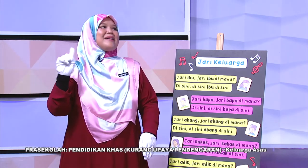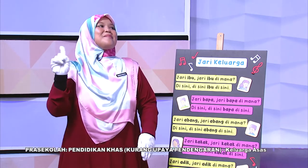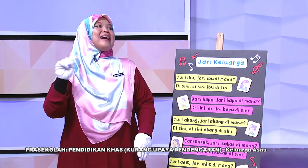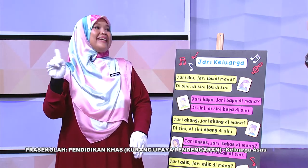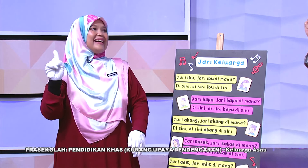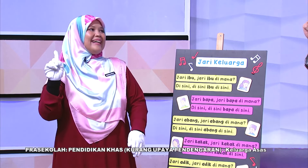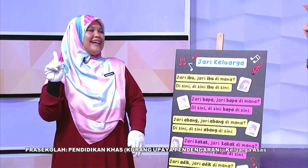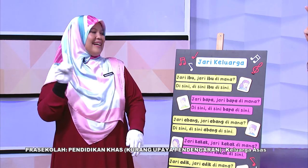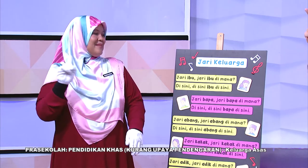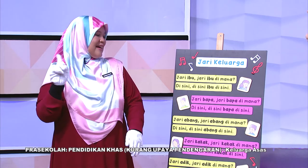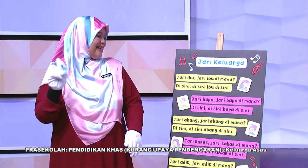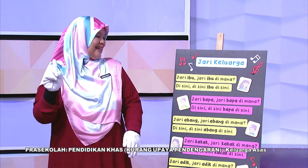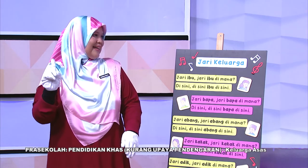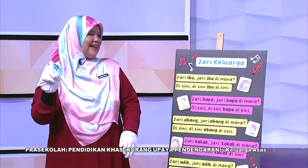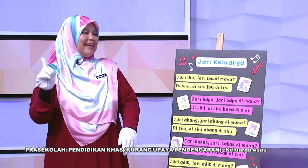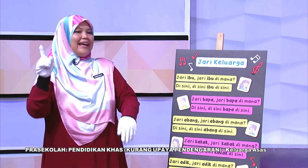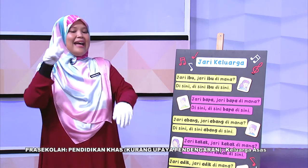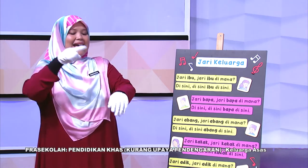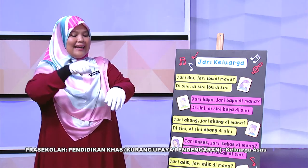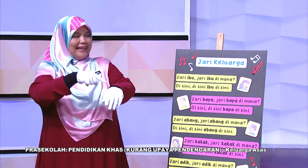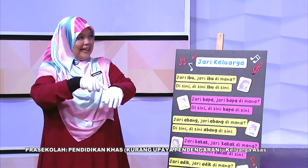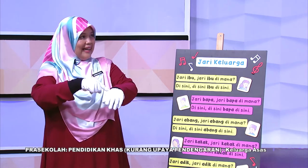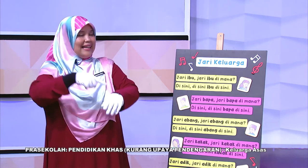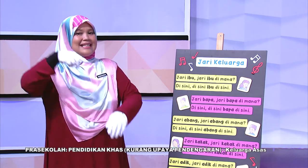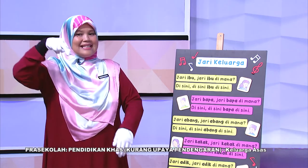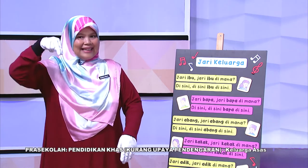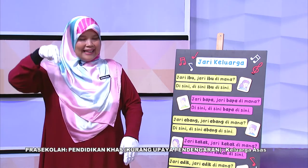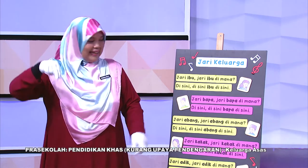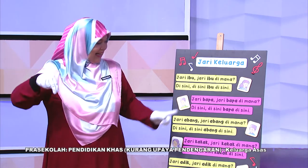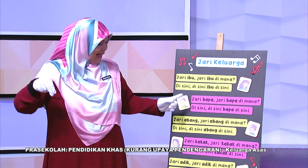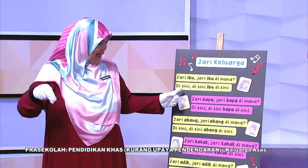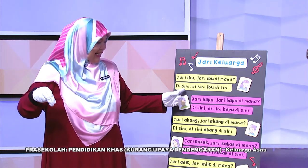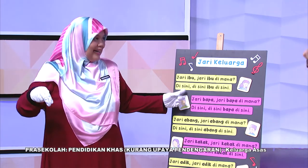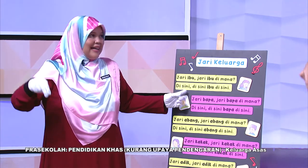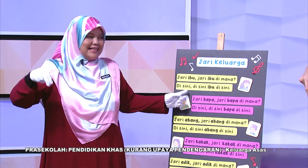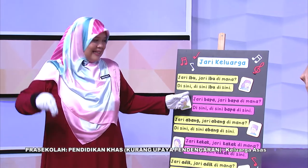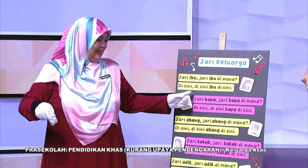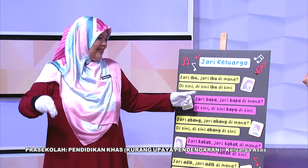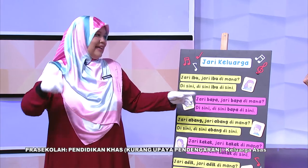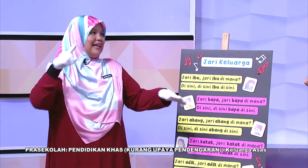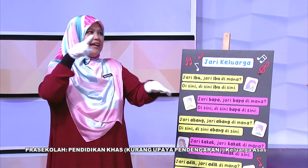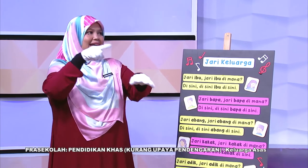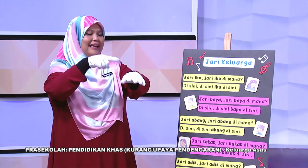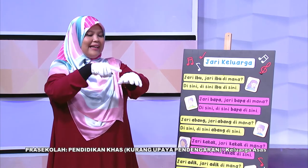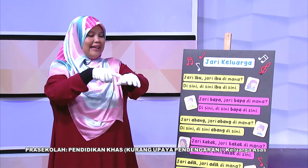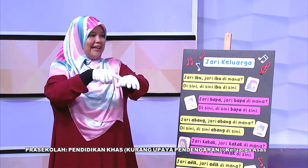Mine ah Ice di sini sini Ini oke di